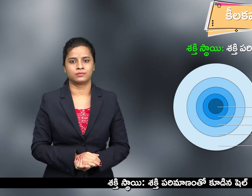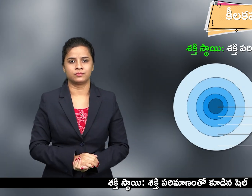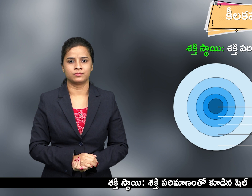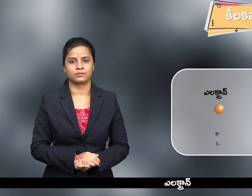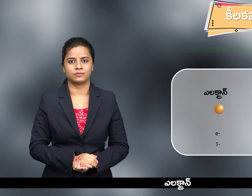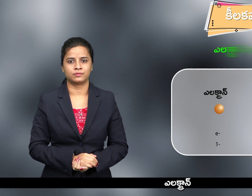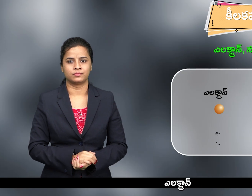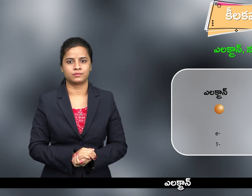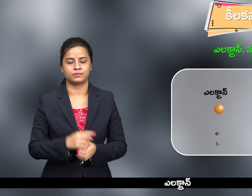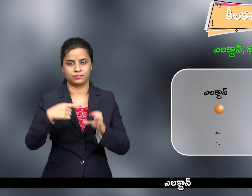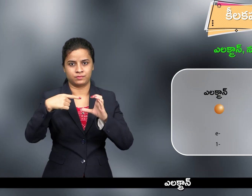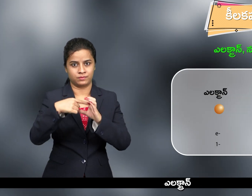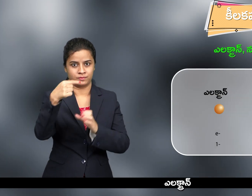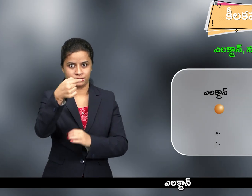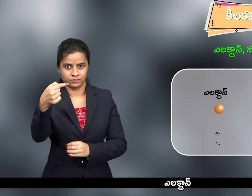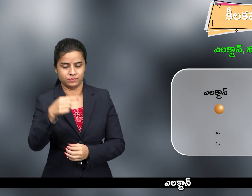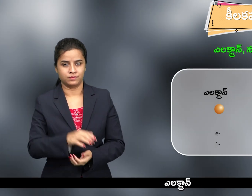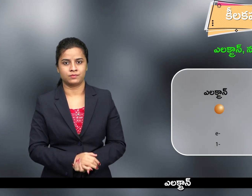కూడిన షెల్. ఎలక్ట్రాన్,